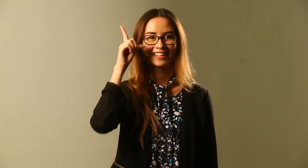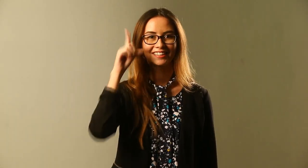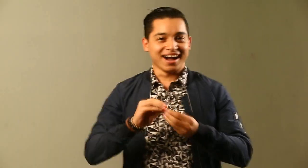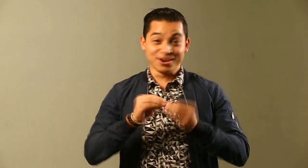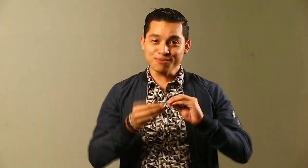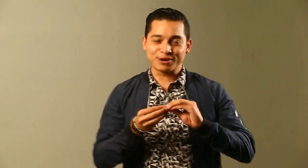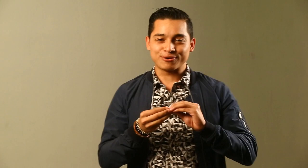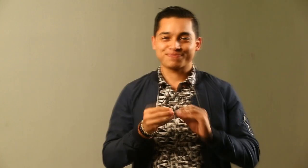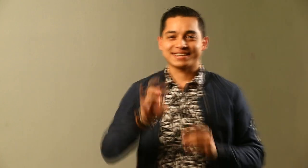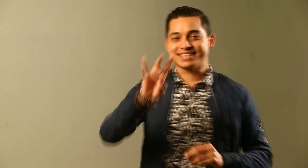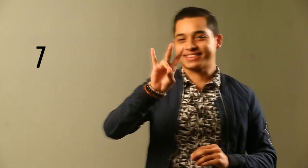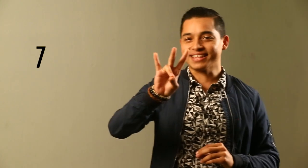5540399188. Oh, a Tigo Money. Al número